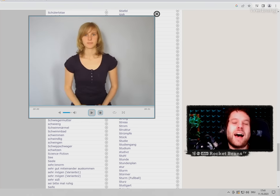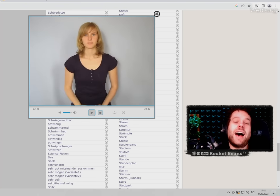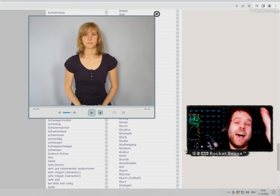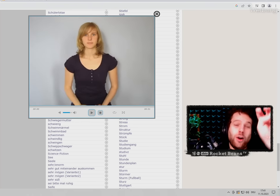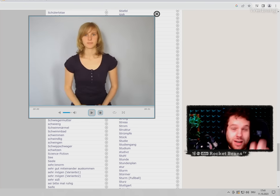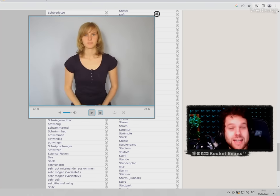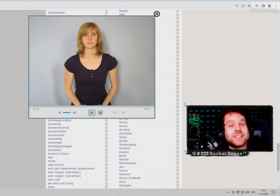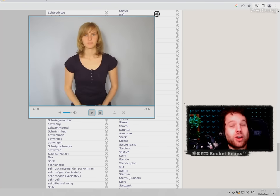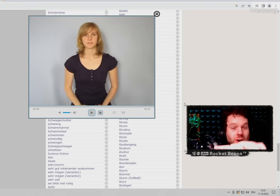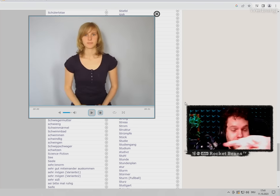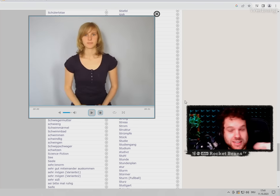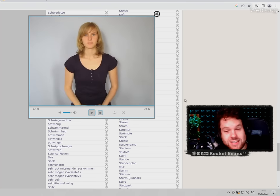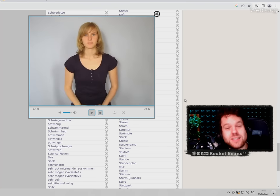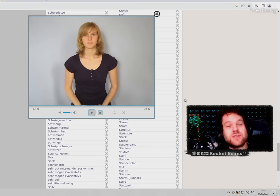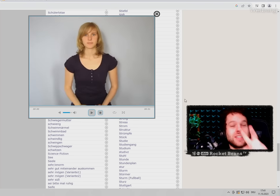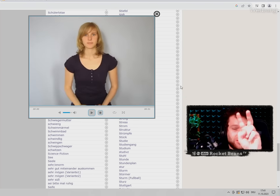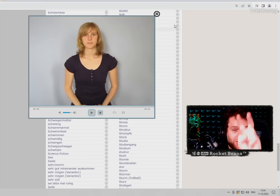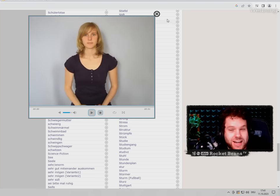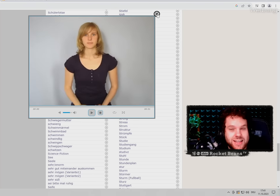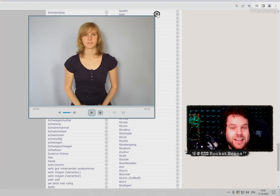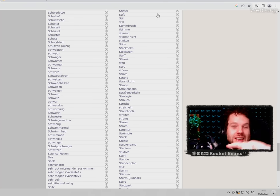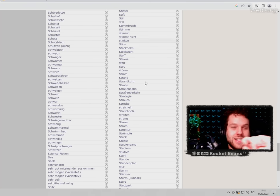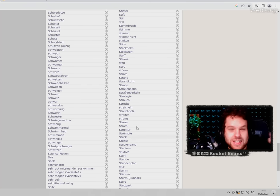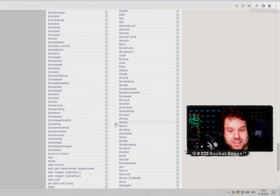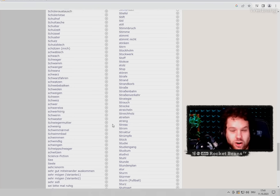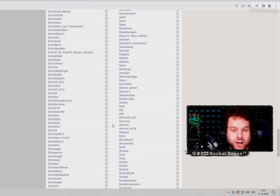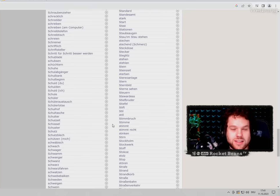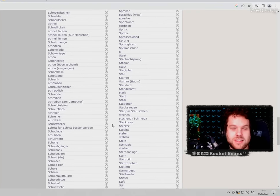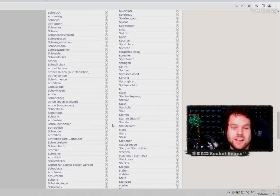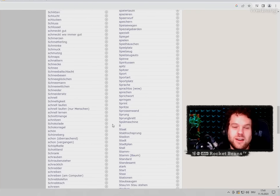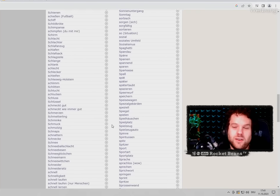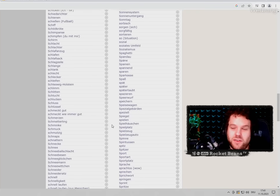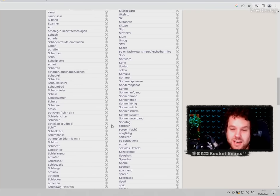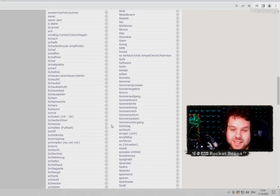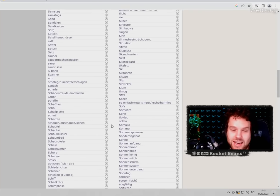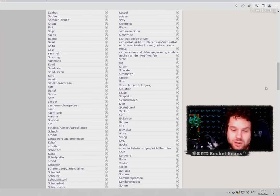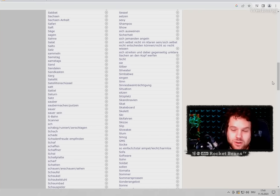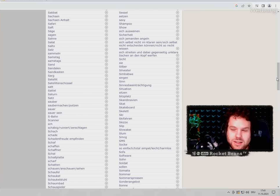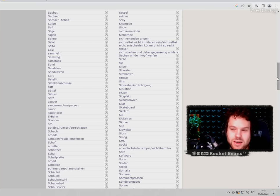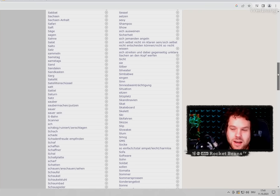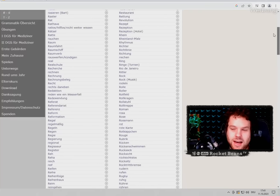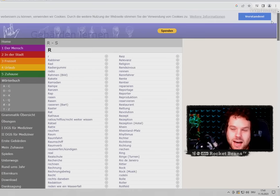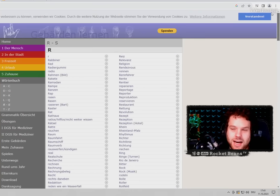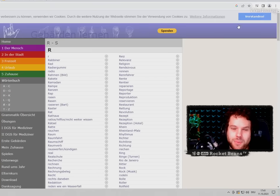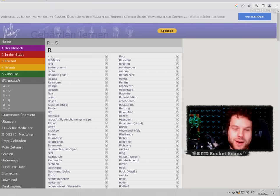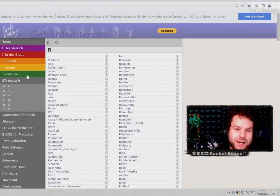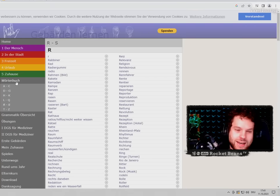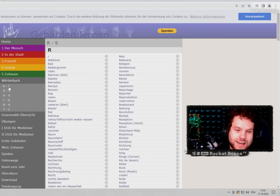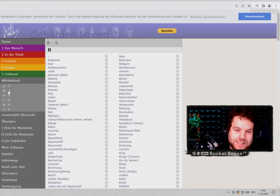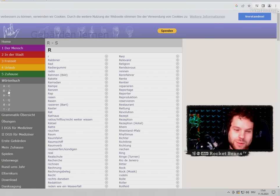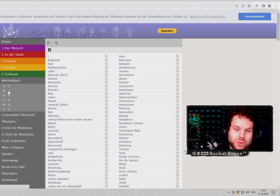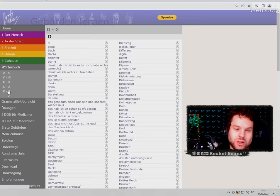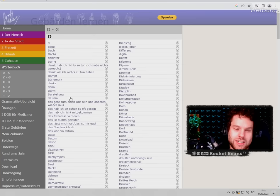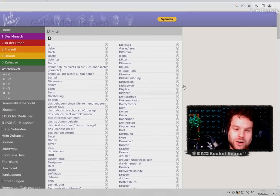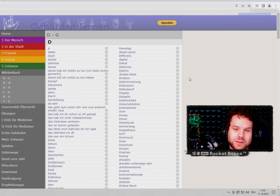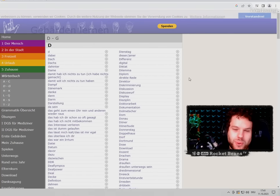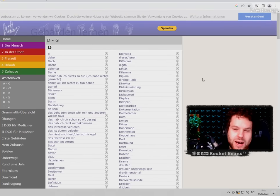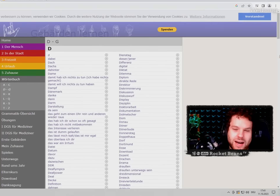Ah, okay, das Kreuz. Das finde ich noch geil. Das Kreuz finde ich sehr gut. Aber es gibt durchaus ein paar